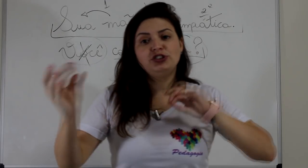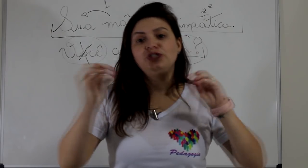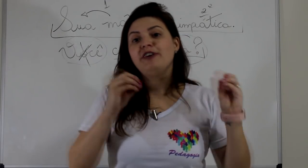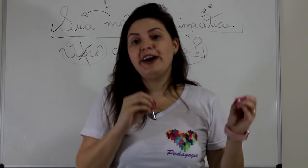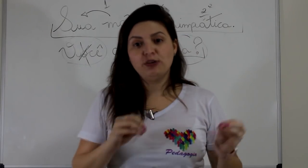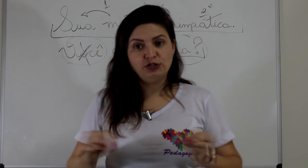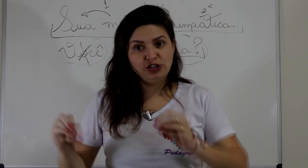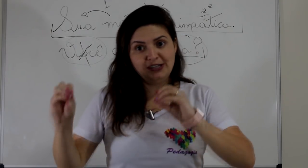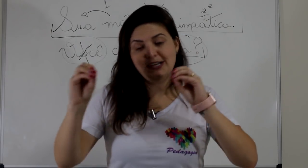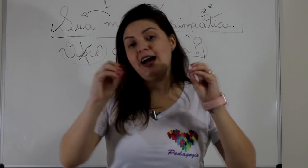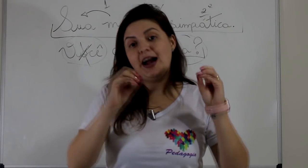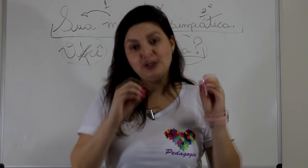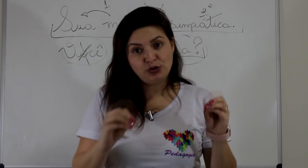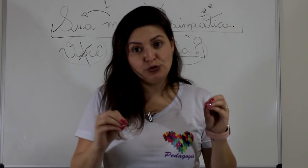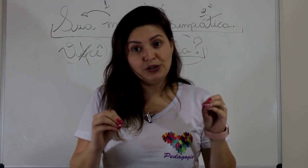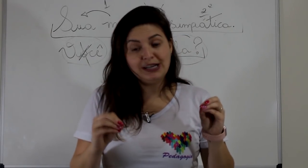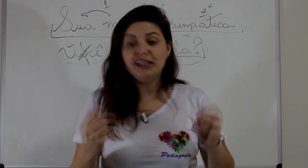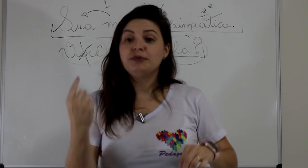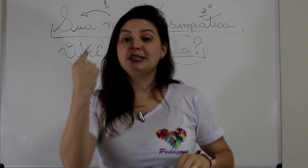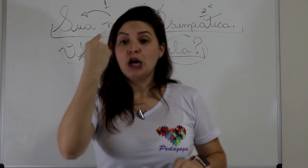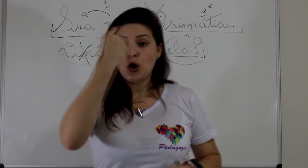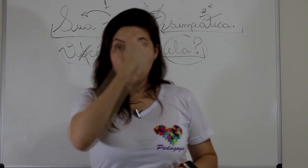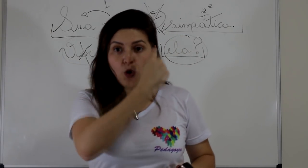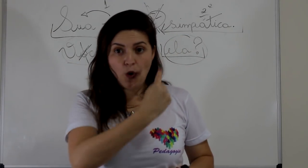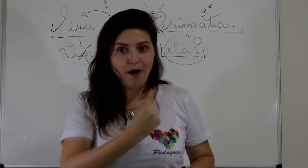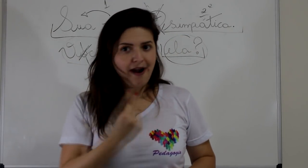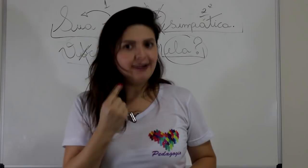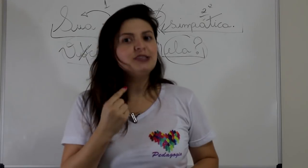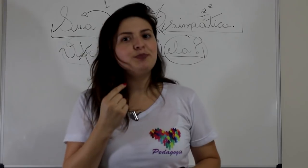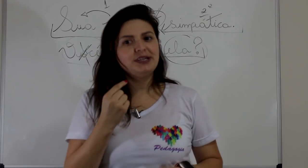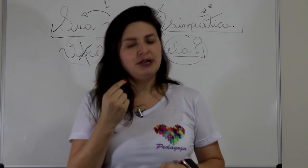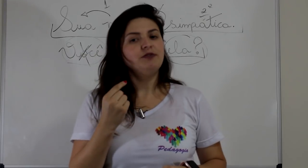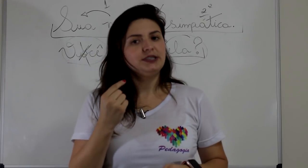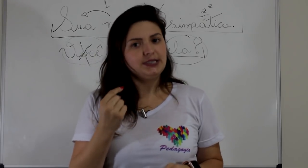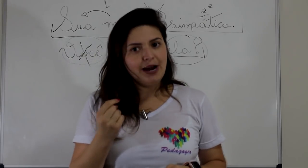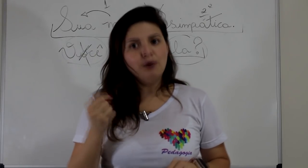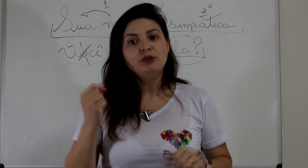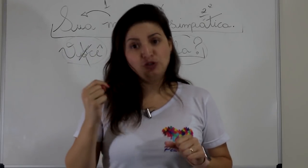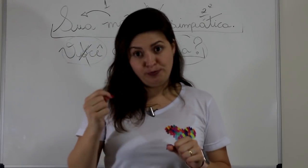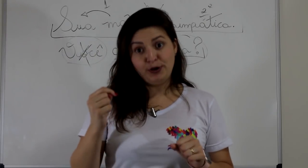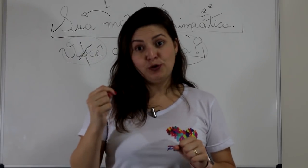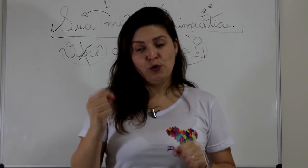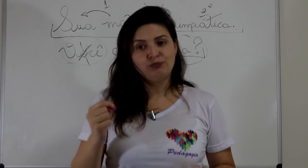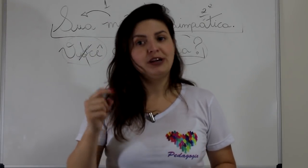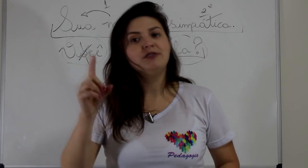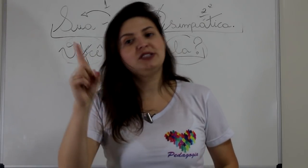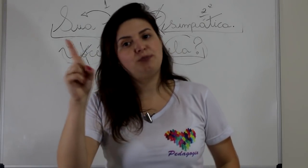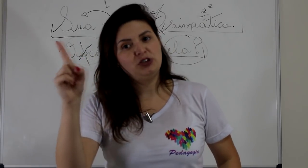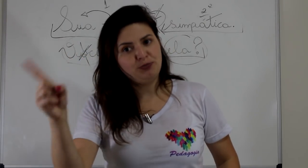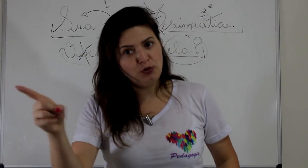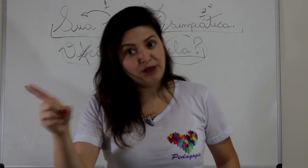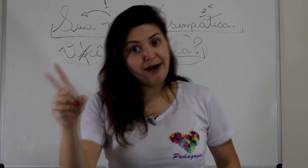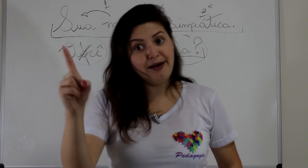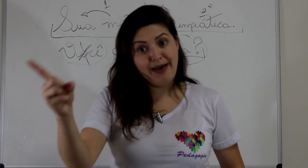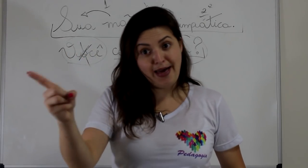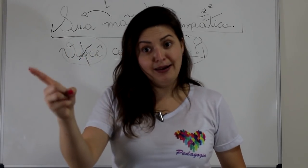gente vai utilizar a estrutura da Libras com a expressão facial de pergunta. Você pode apontar